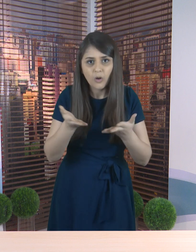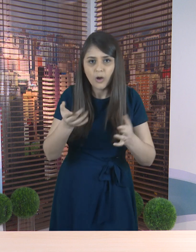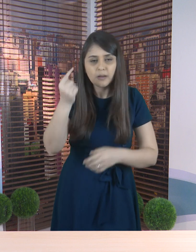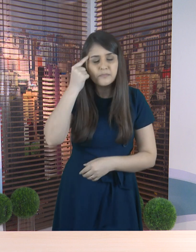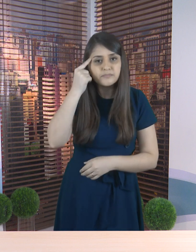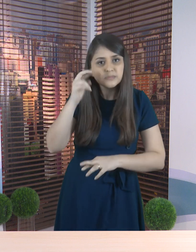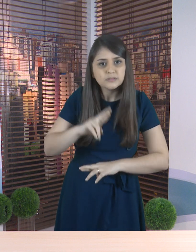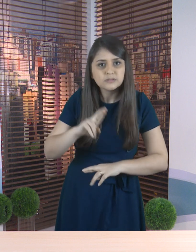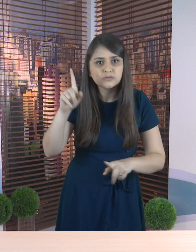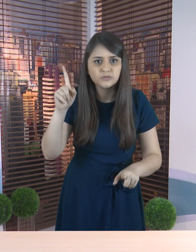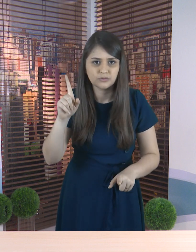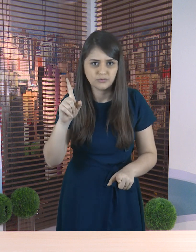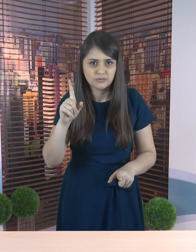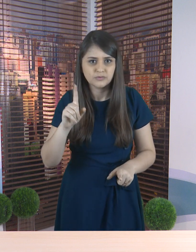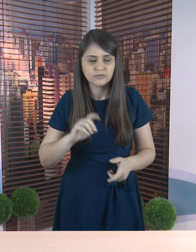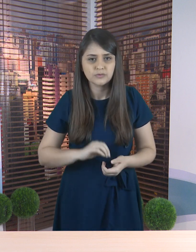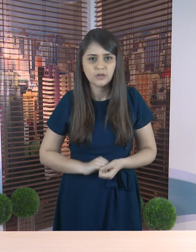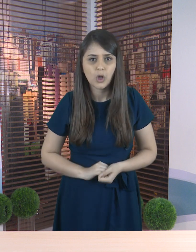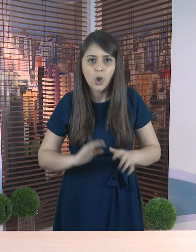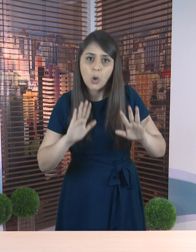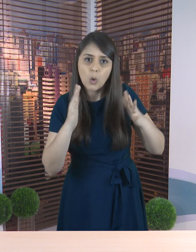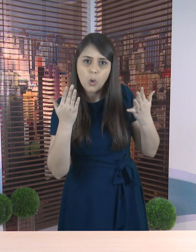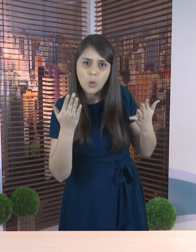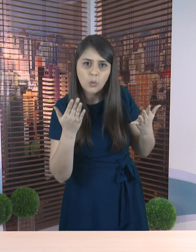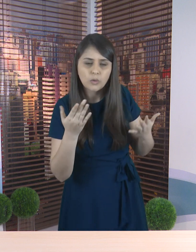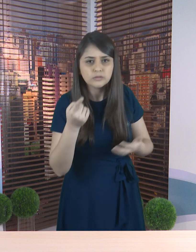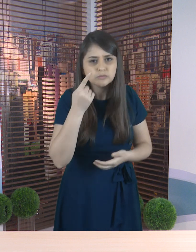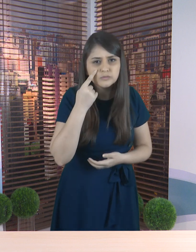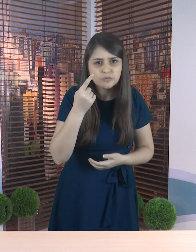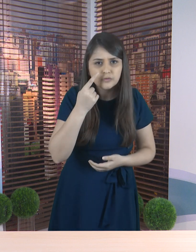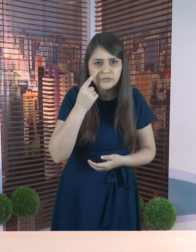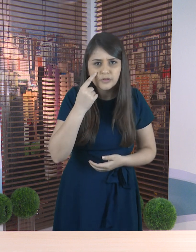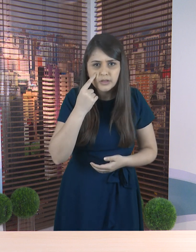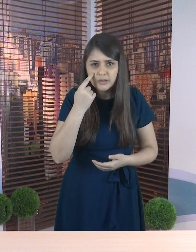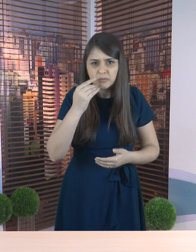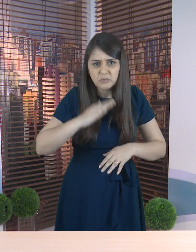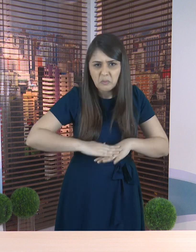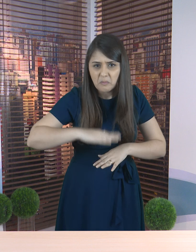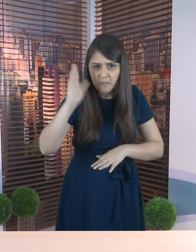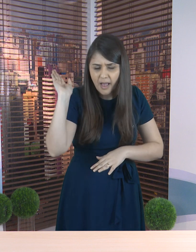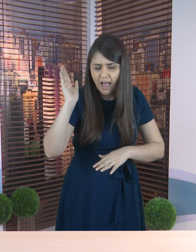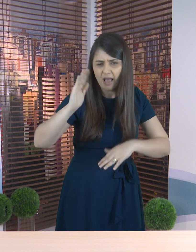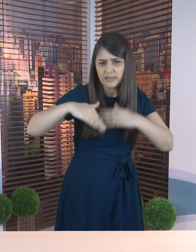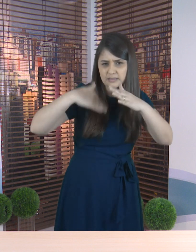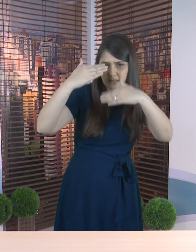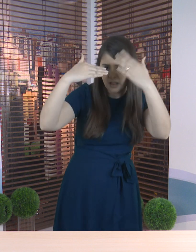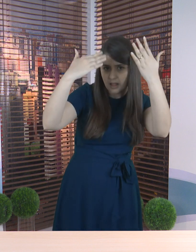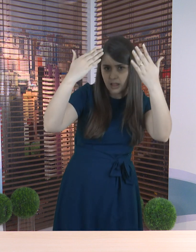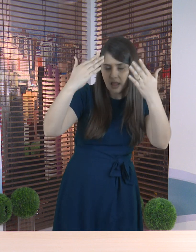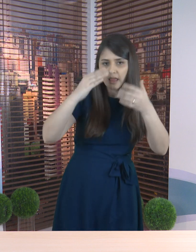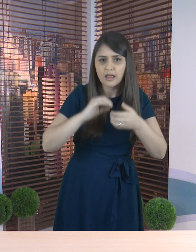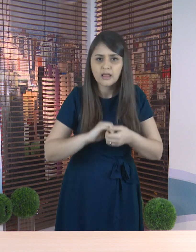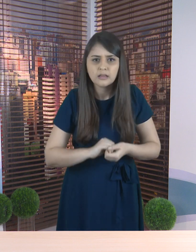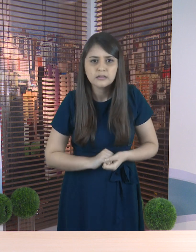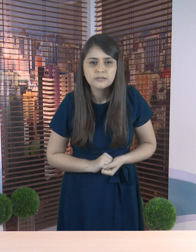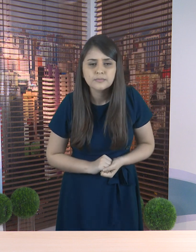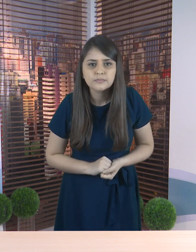somente nessa vida, constatamos que muitas pessoas injustas parecem desfrutar de uma vida próspera